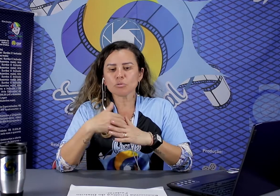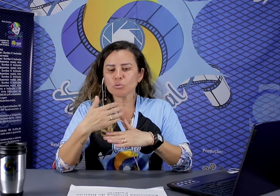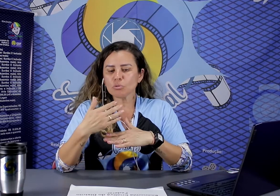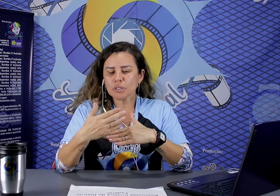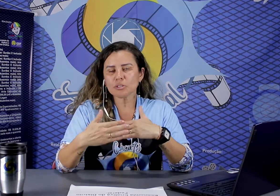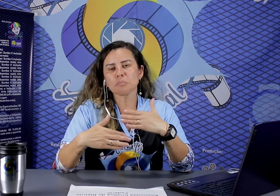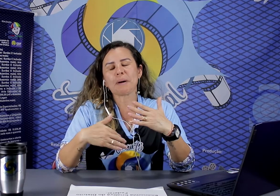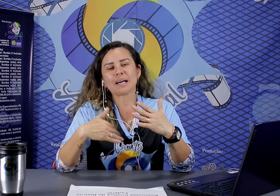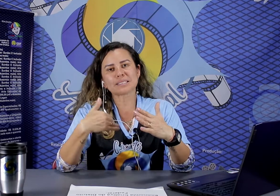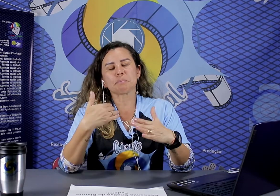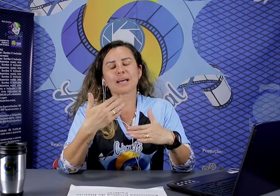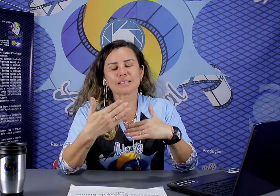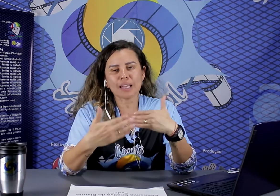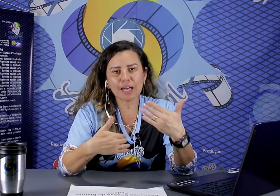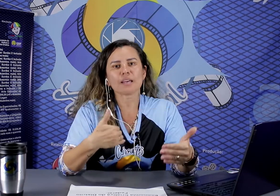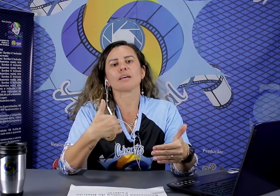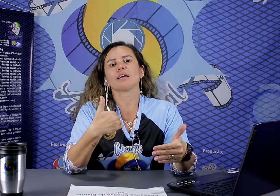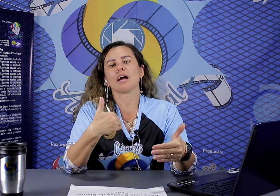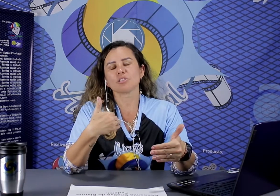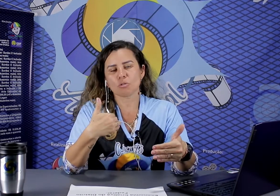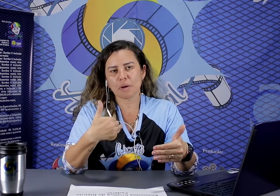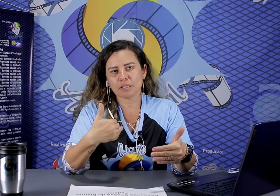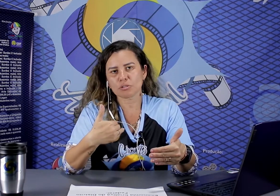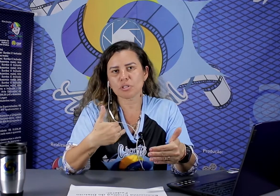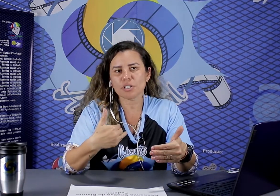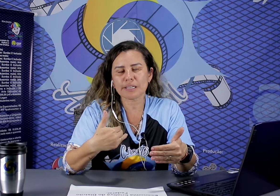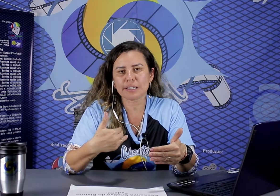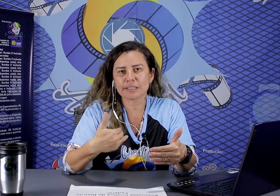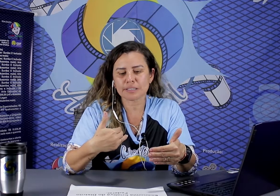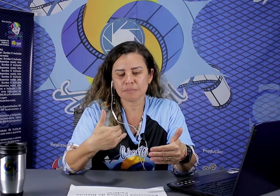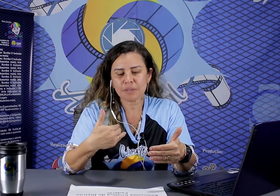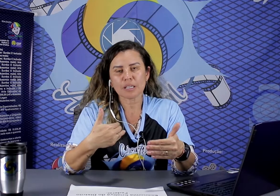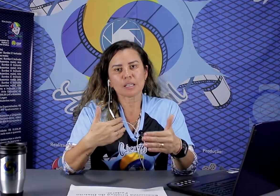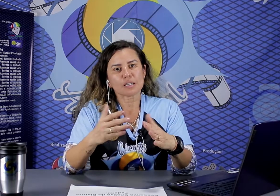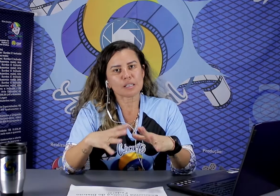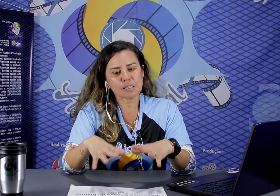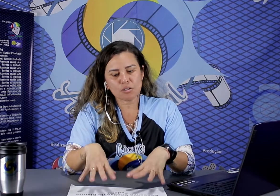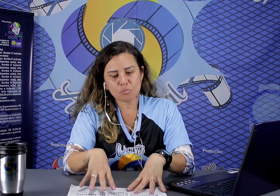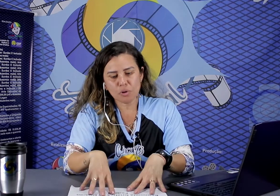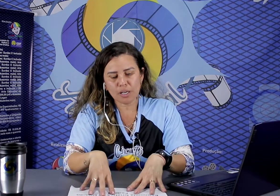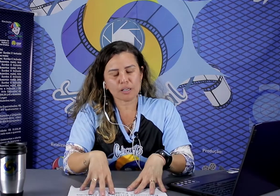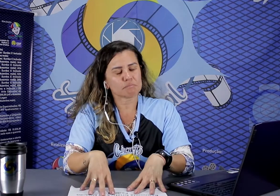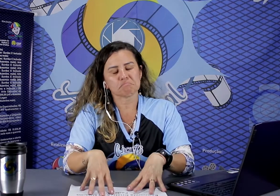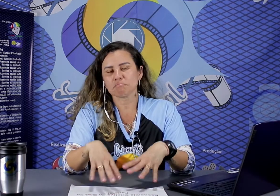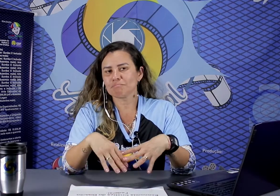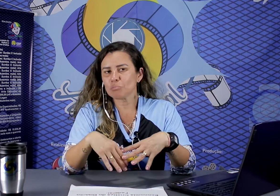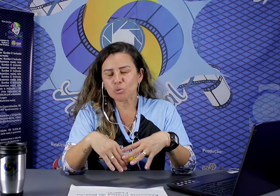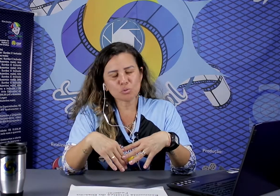tudo isso passa para até a descoberta da surdez na criança. Isso porque